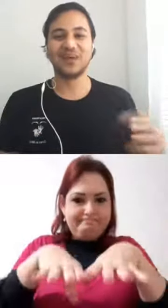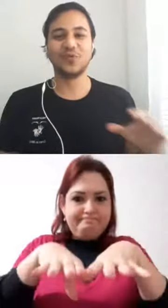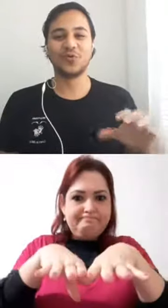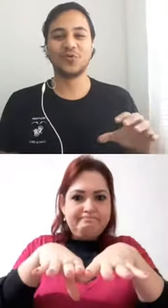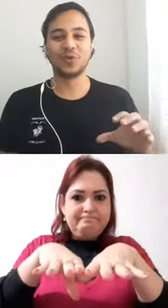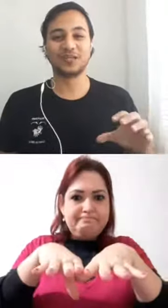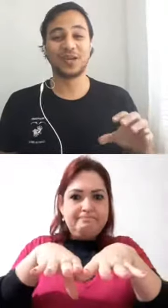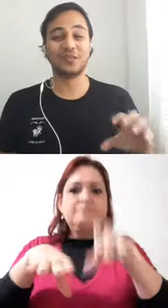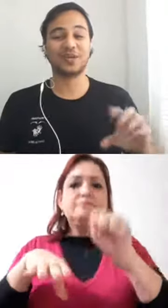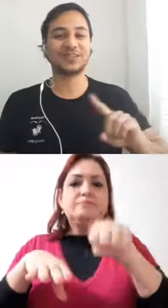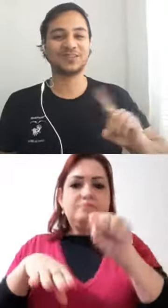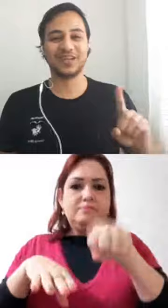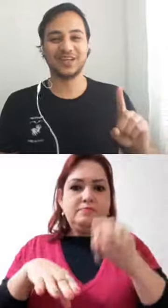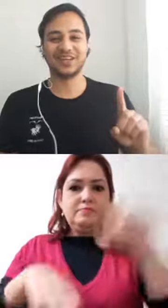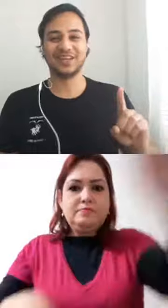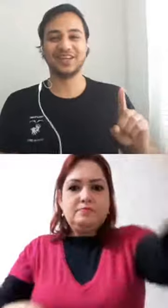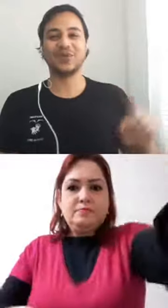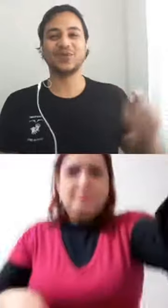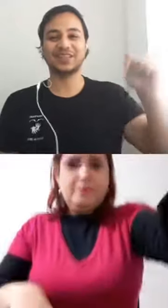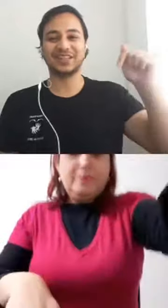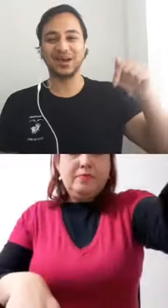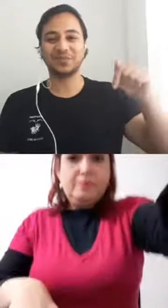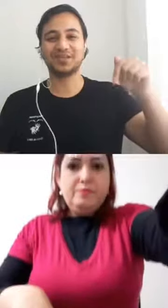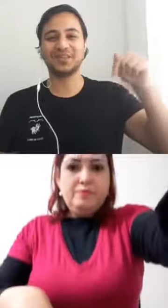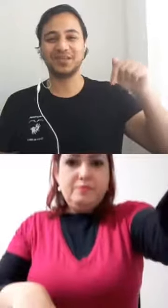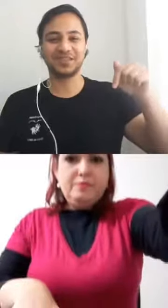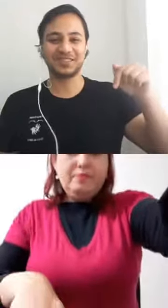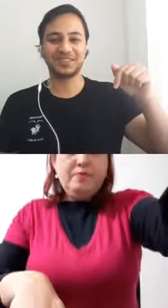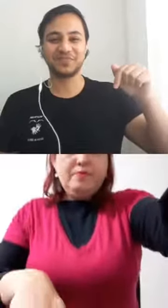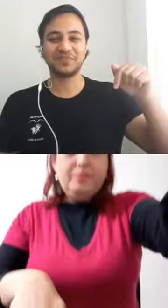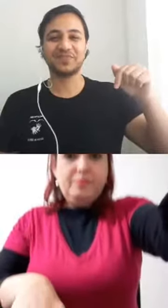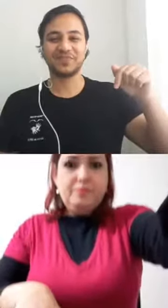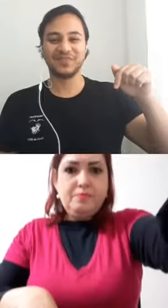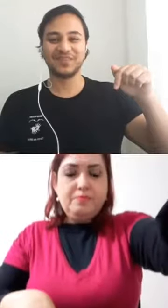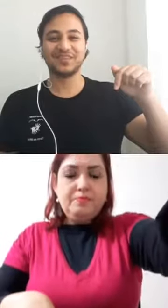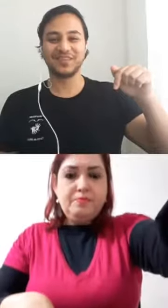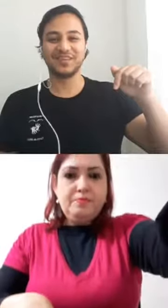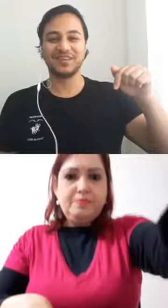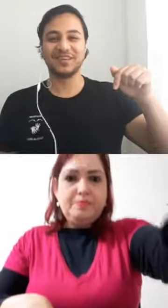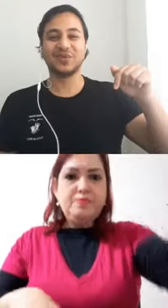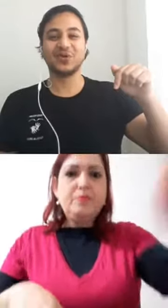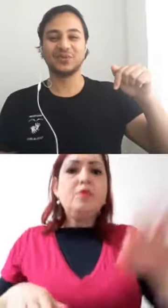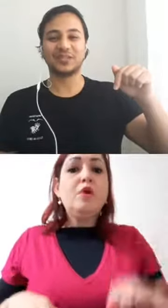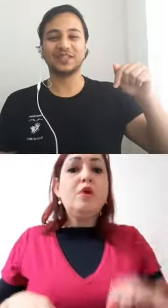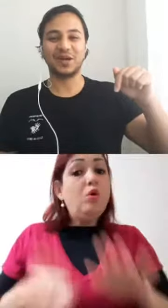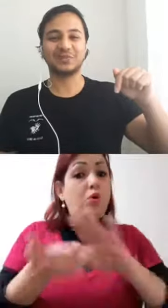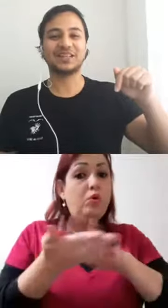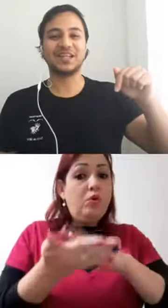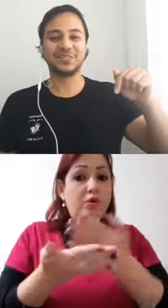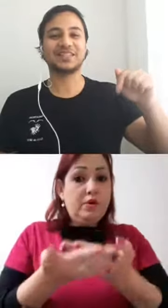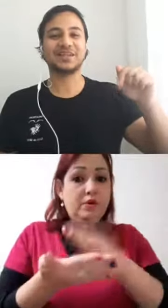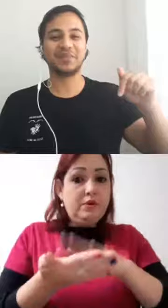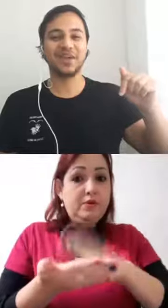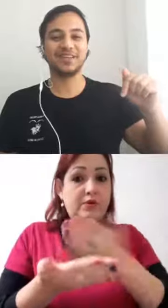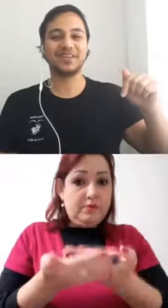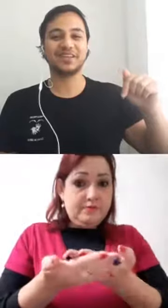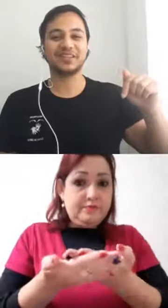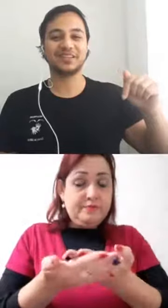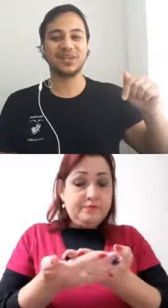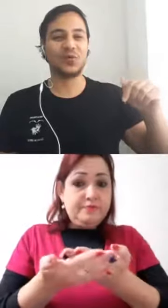é um corpo estranho, mas não só ele. Os intérpretes de Libras, né? Os intérpretes de Libras